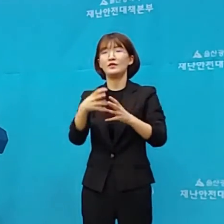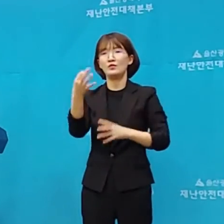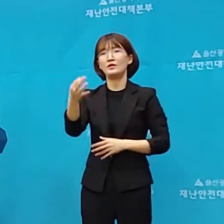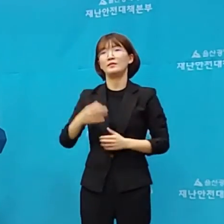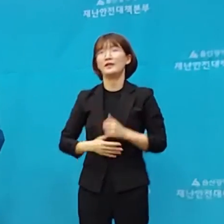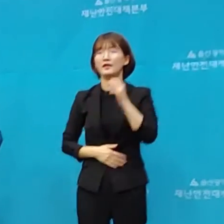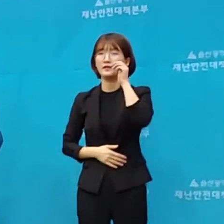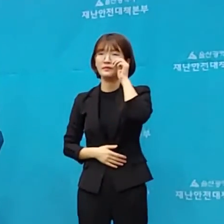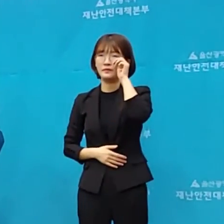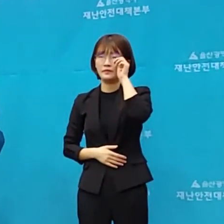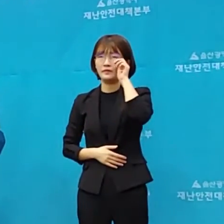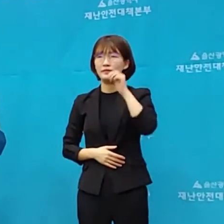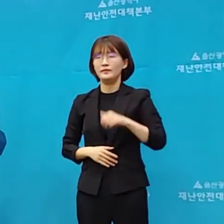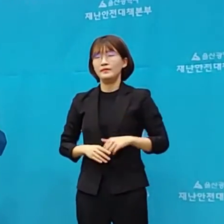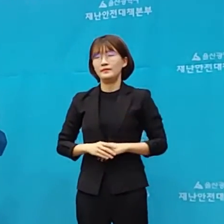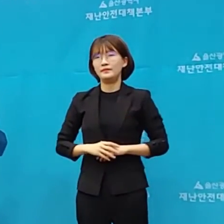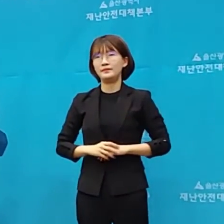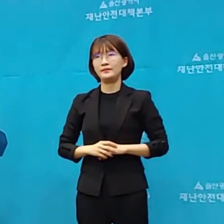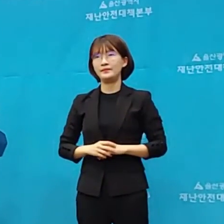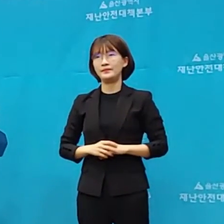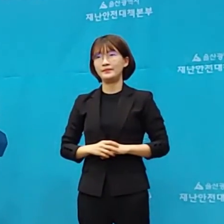원입니다.